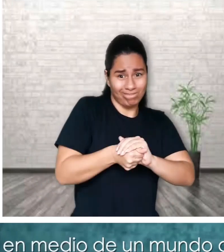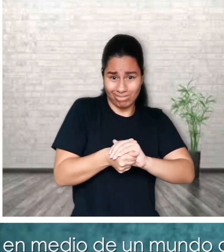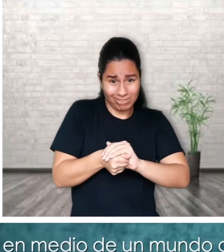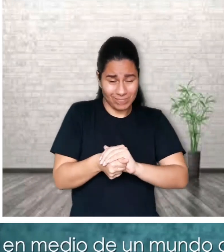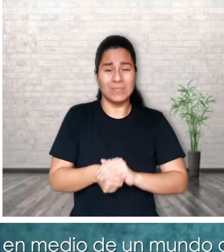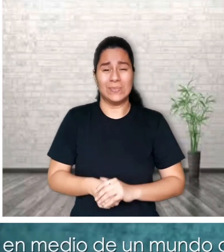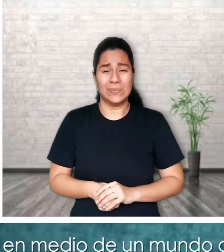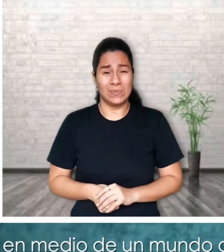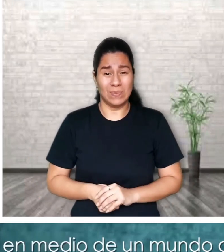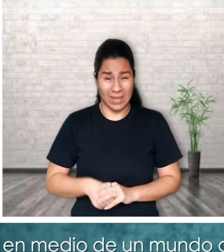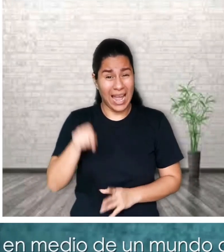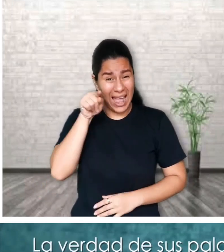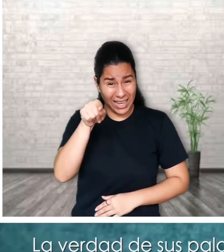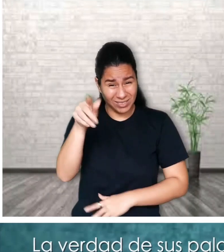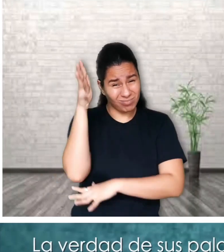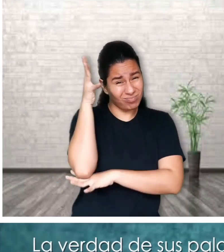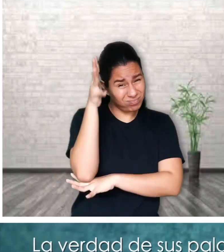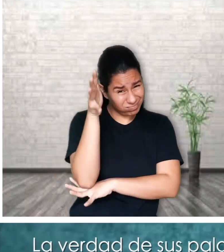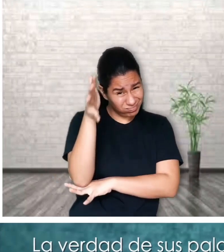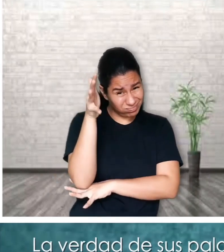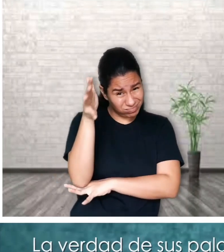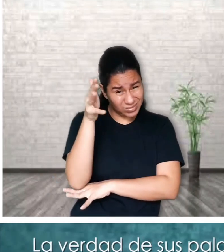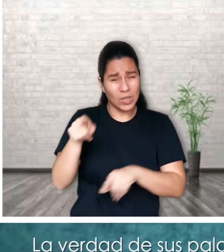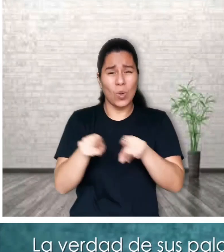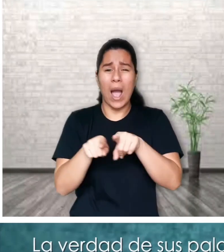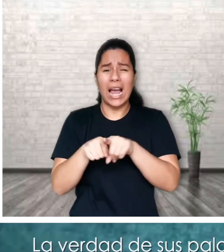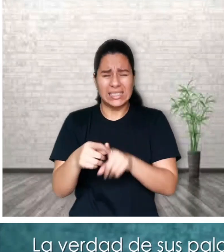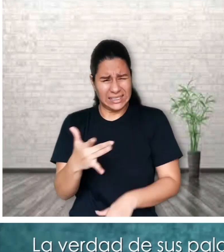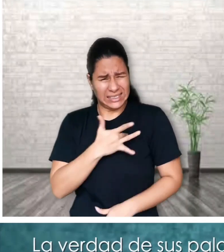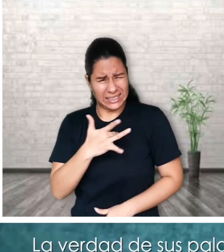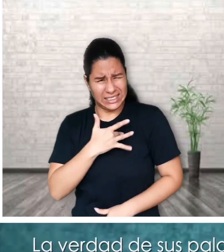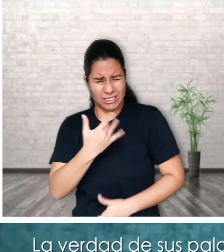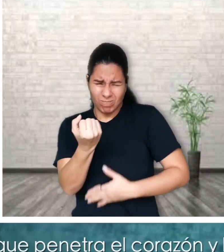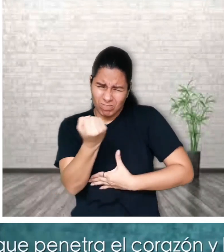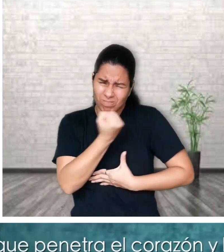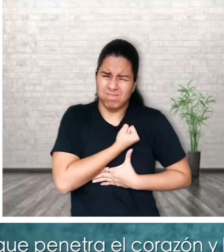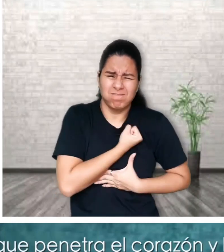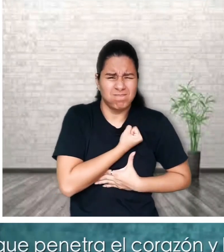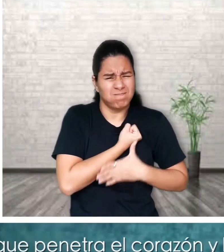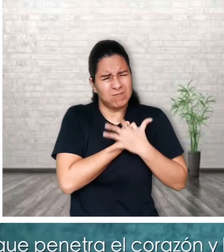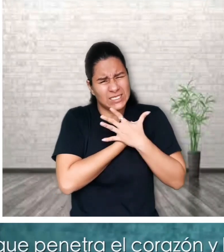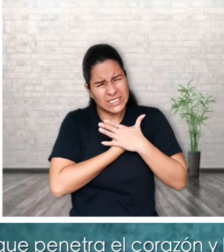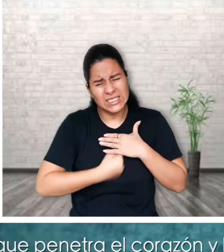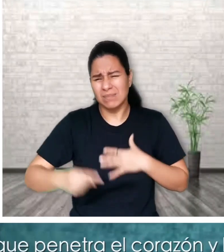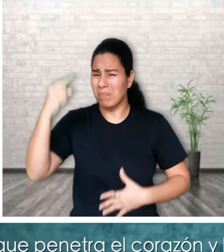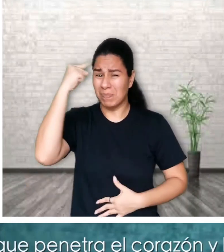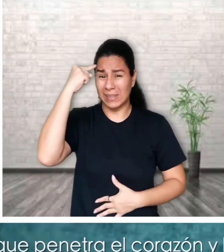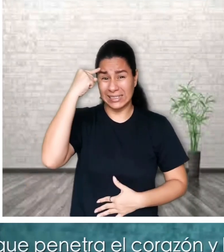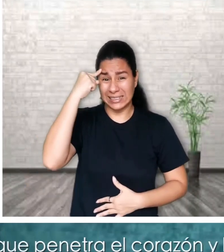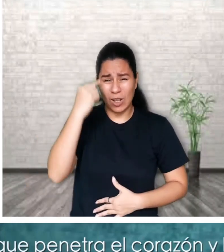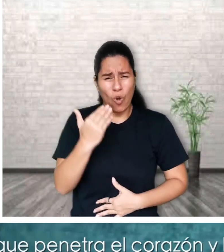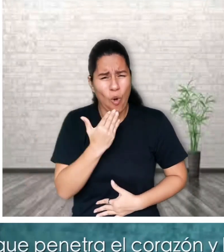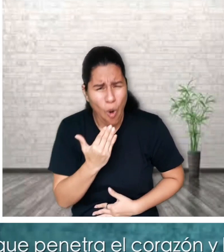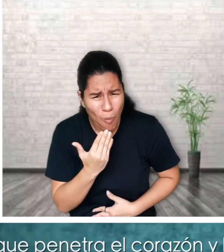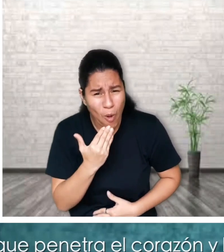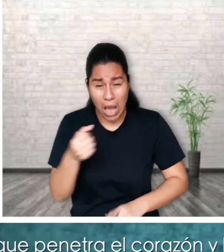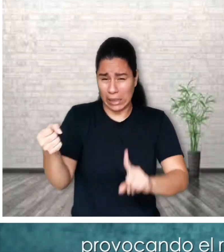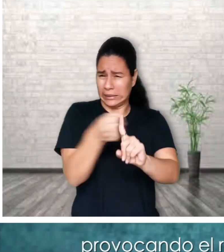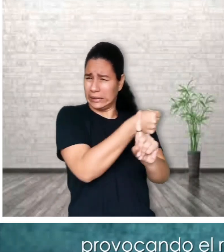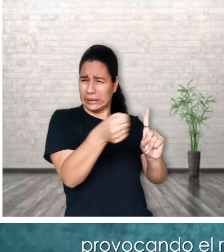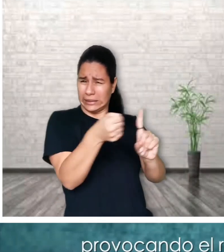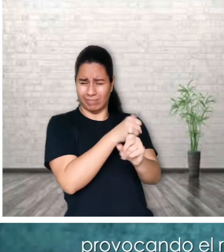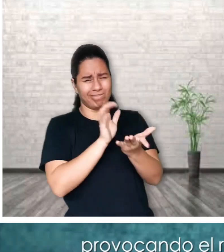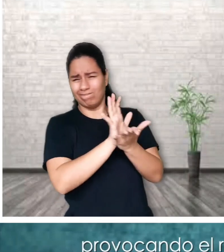desigualdades y corrupción. La verdad de sus palabras es como una espada que penetra el corazón y la conciencia de los